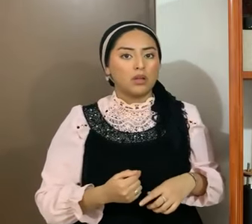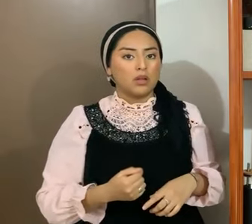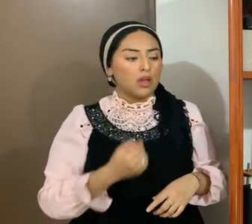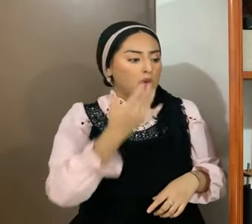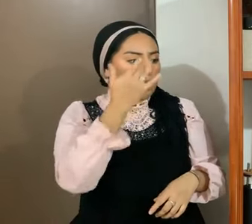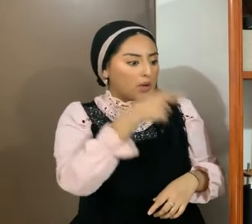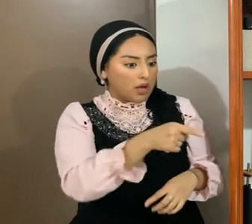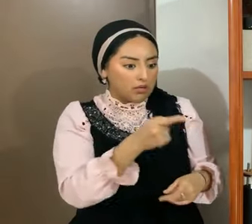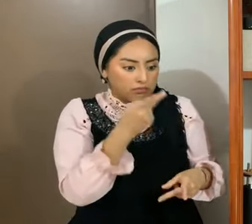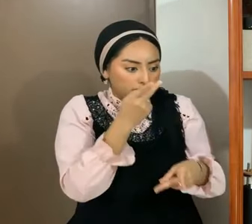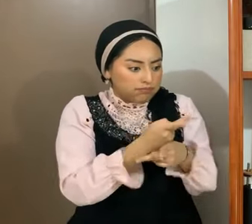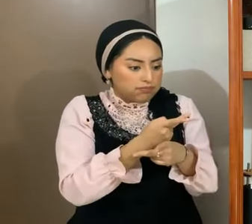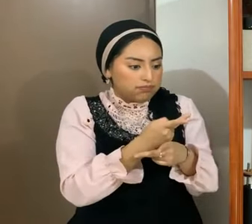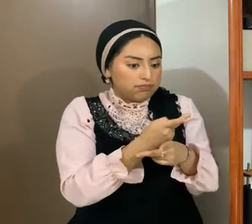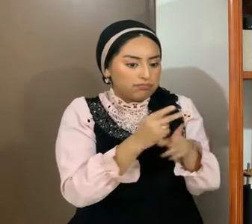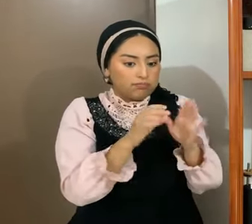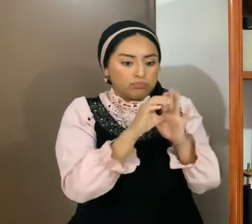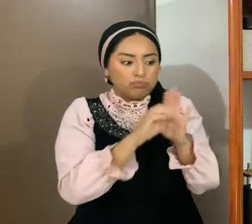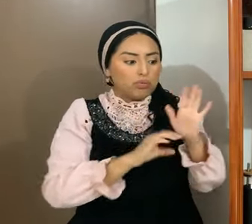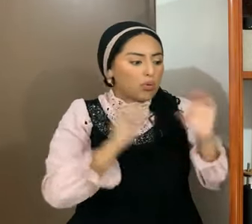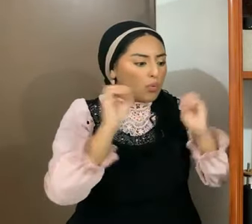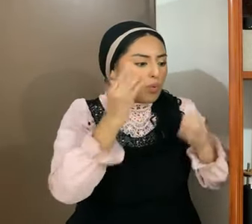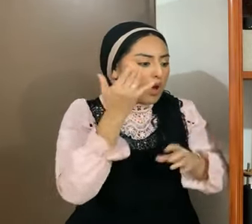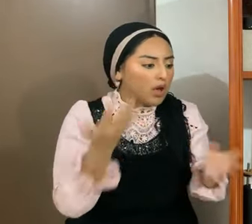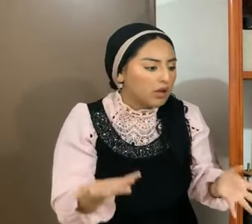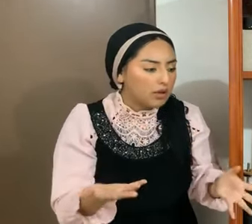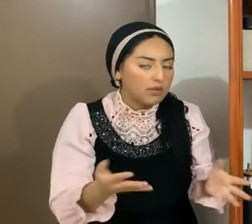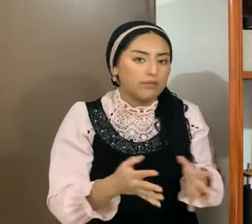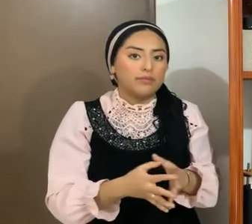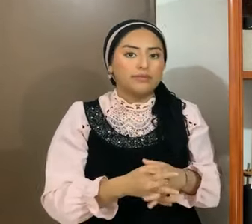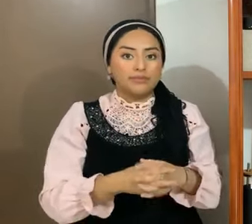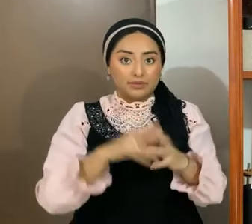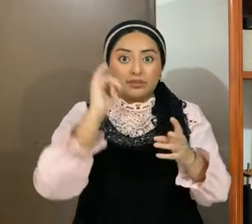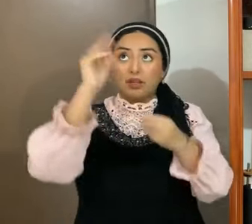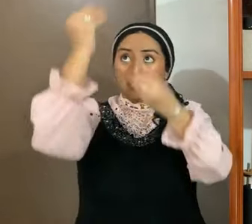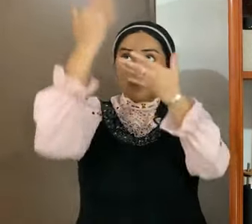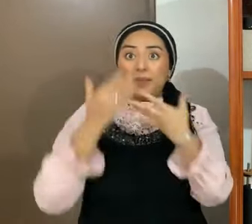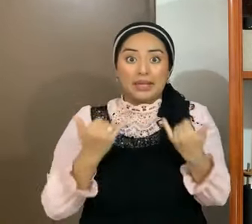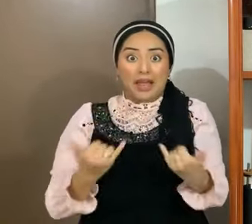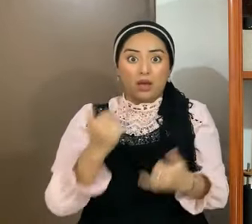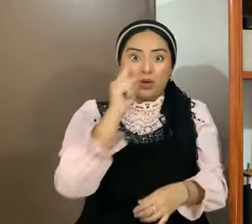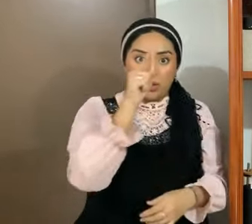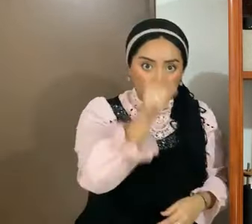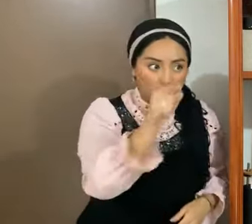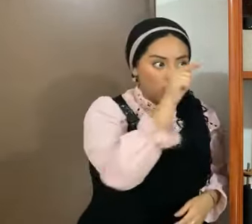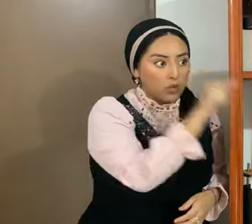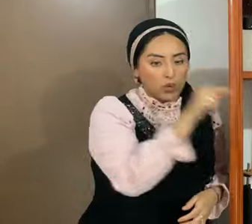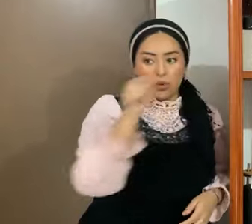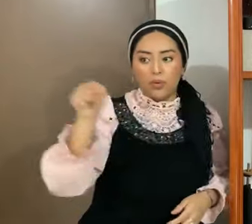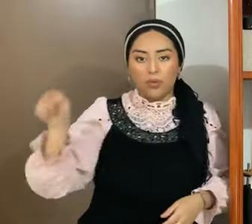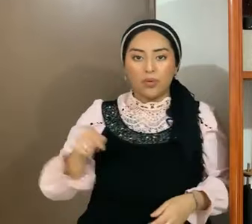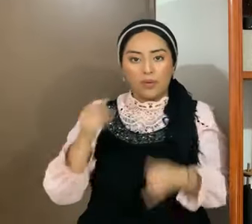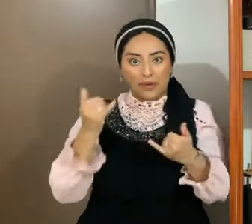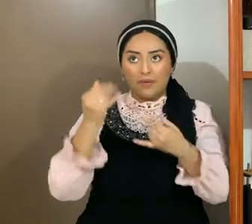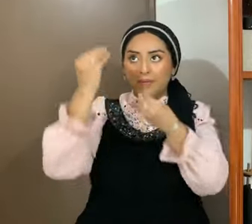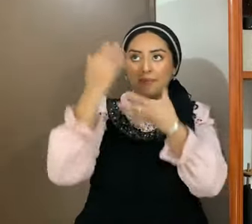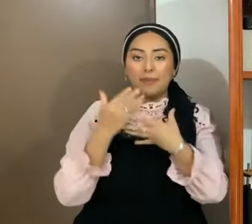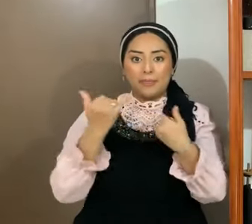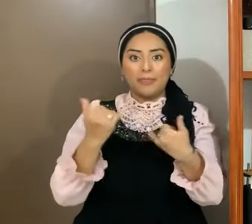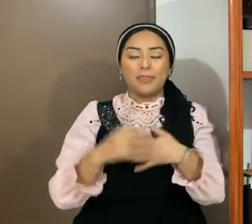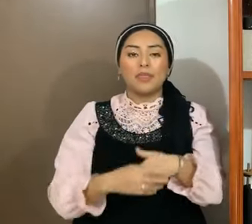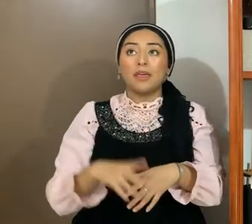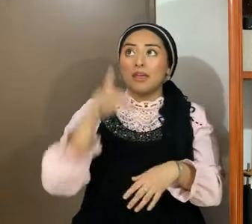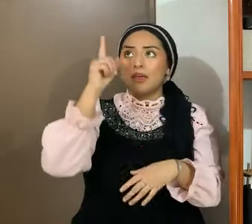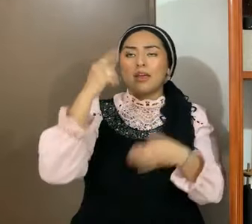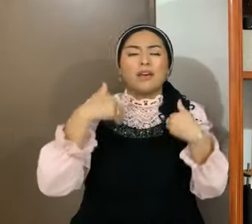no has cumplido tu parte? Padres, a mí, porque eso nos está diciendo el Eterno en este momento. Él